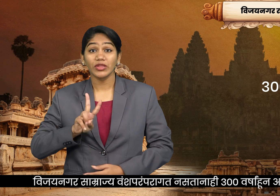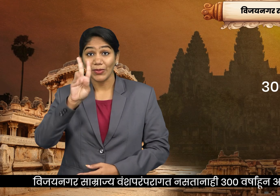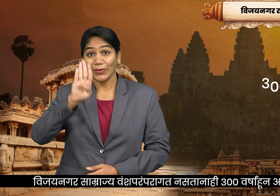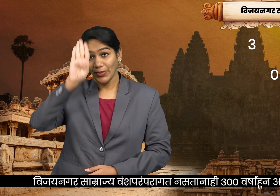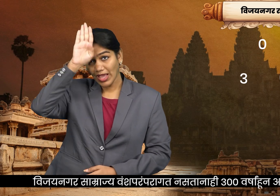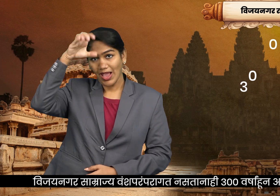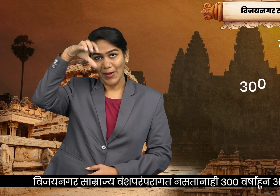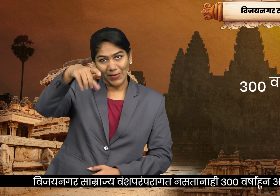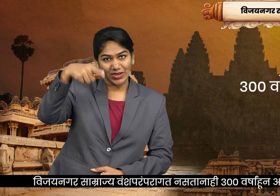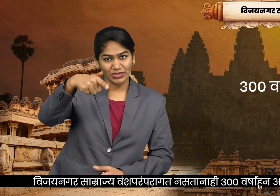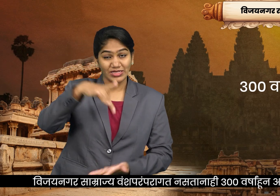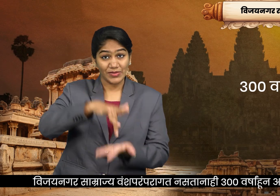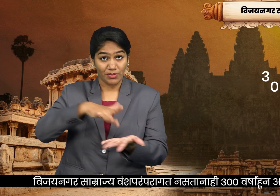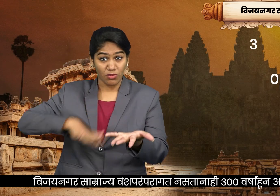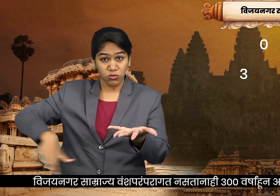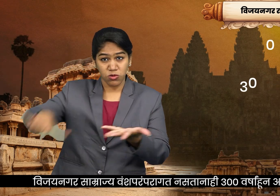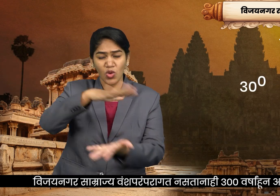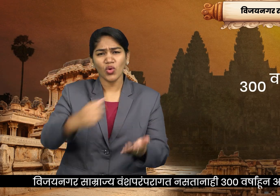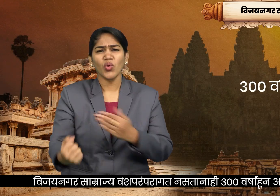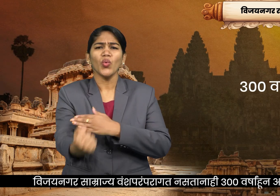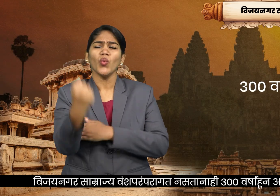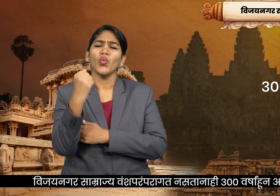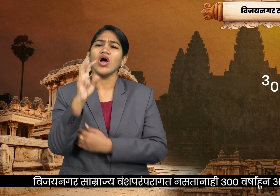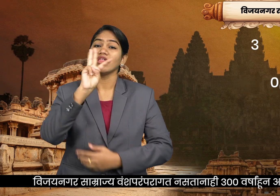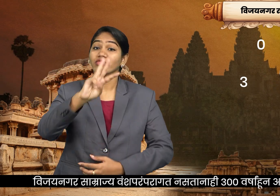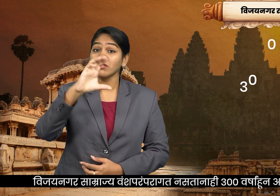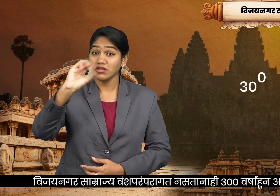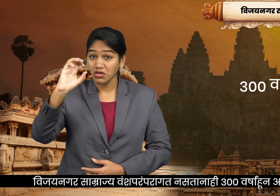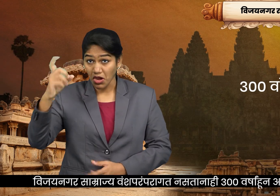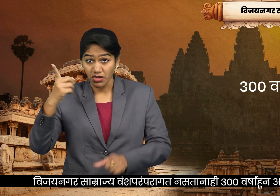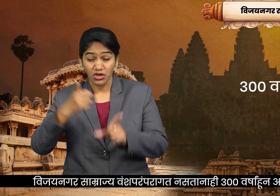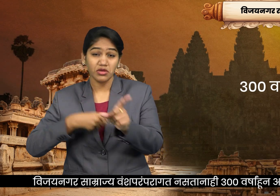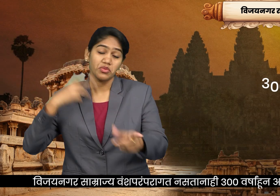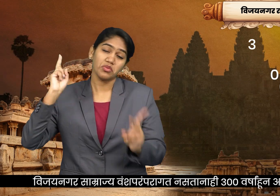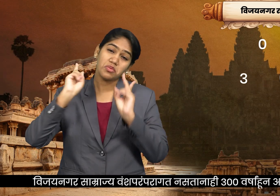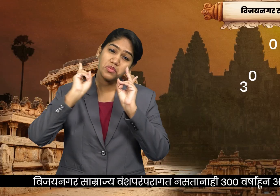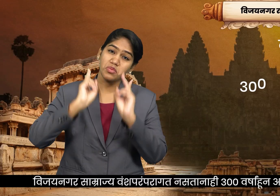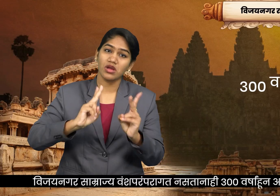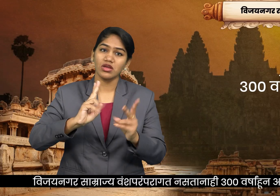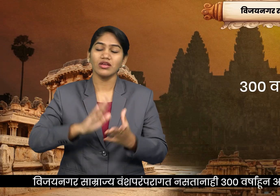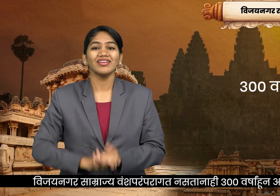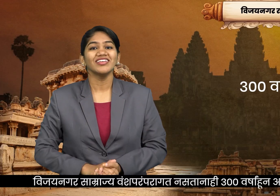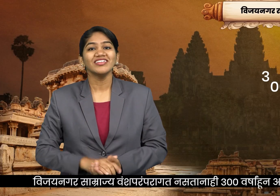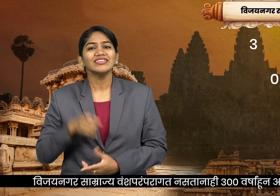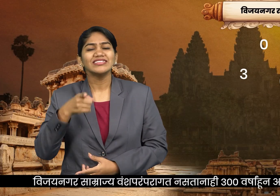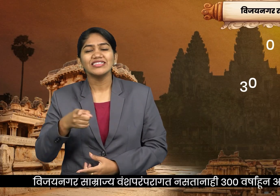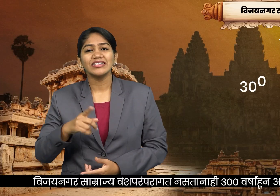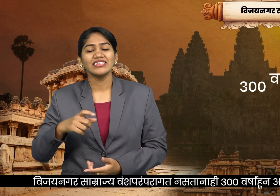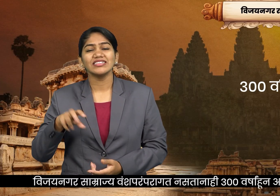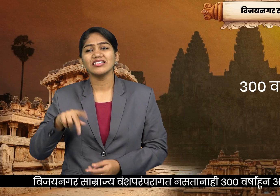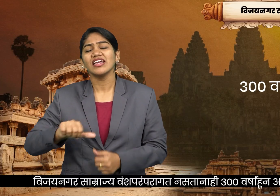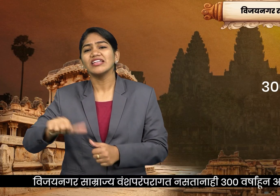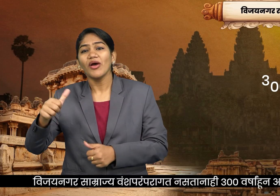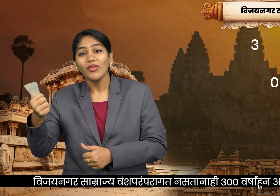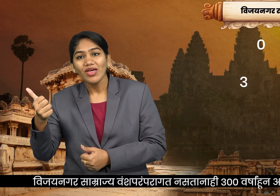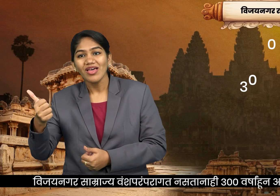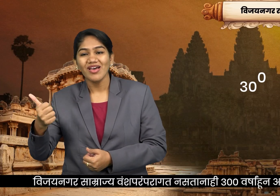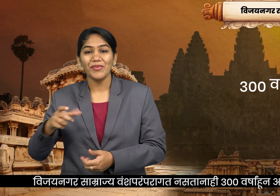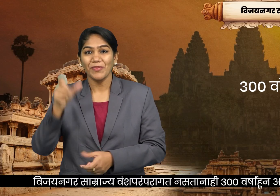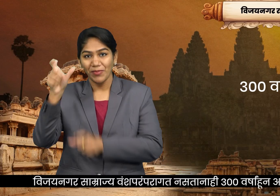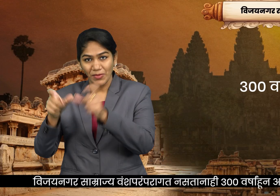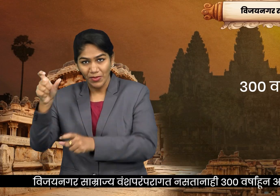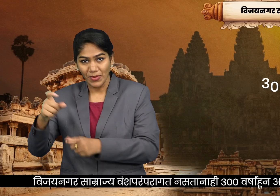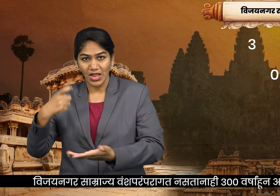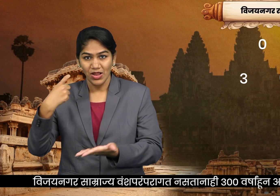विजयनगर साम्राज्य वंश परंपरागत नसतानाही 300 वर्षांहून अधिक काळ टिकले.